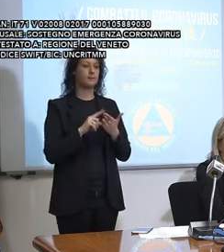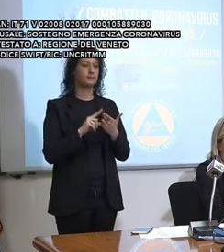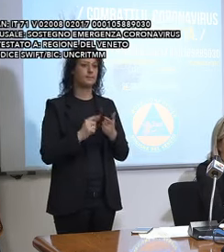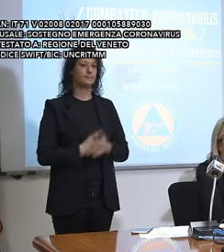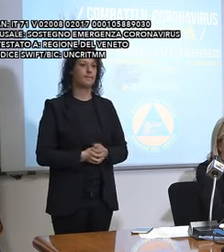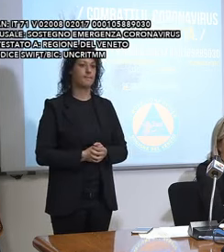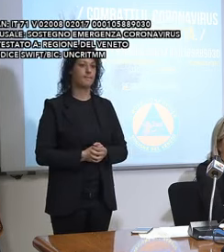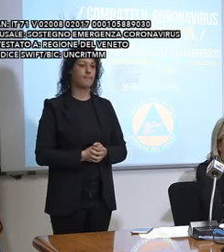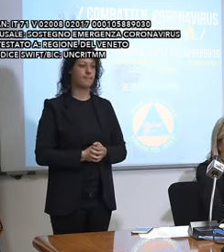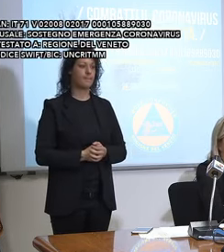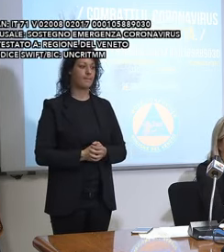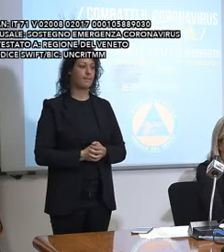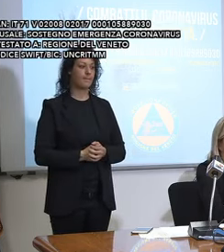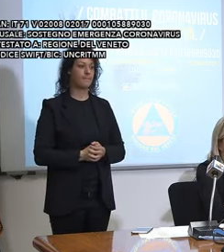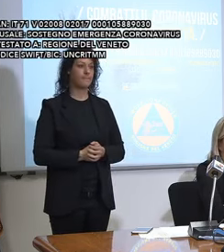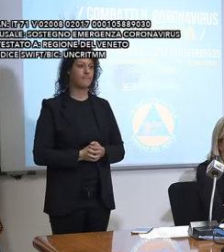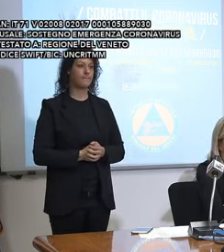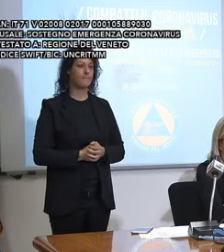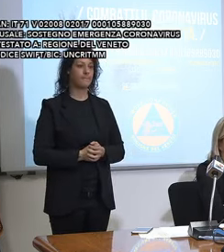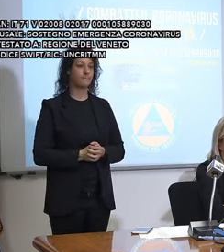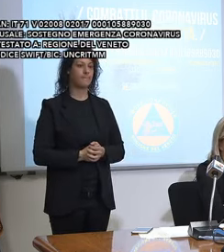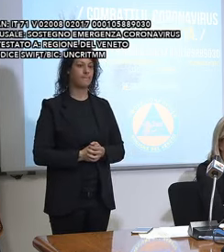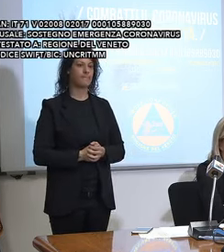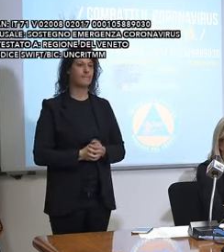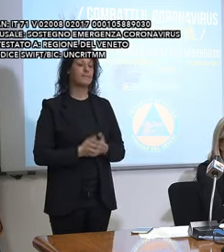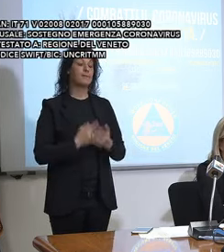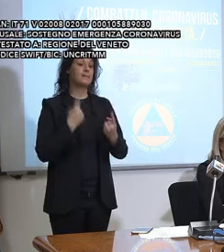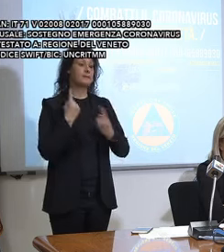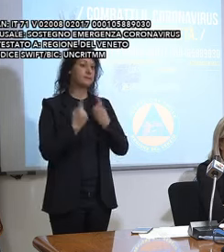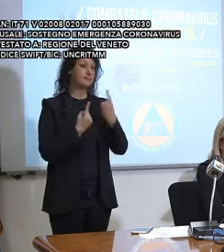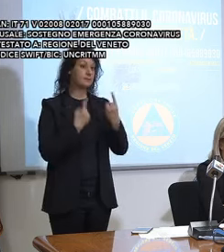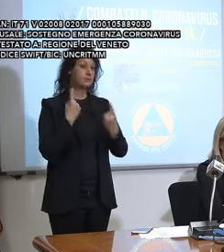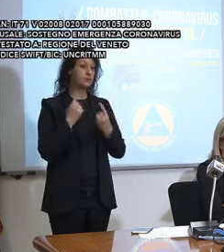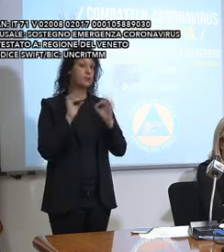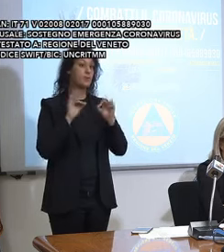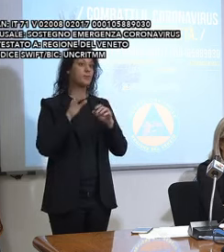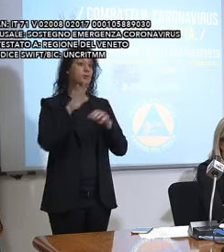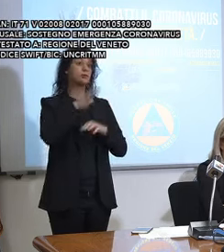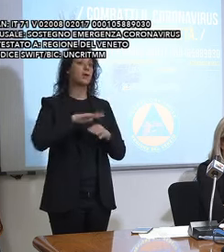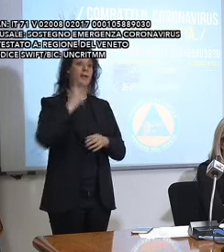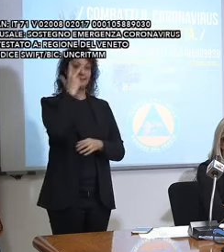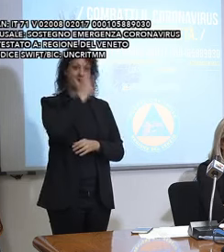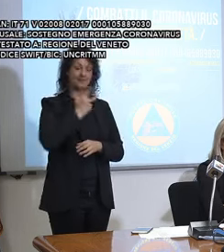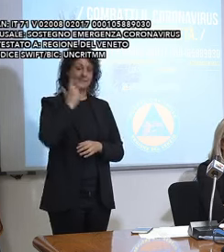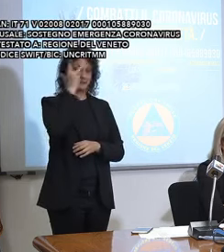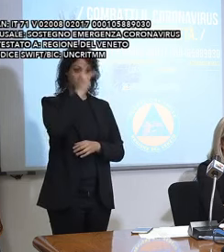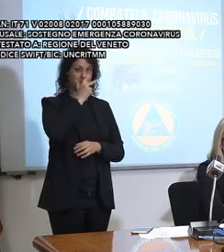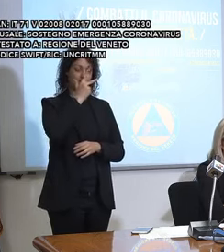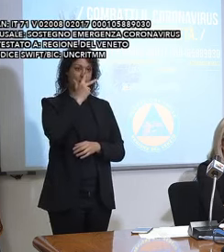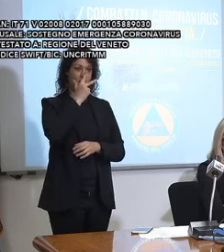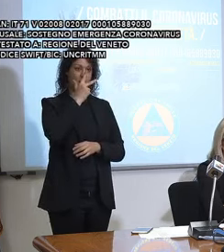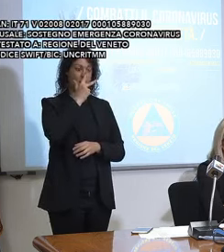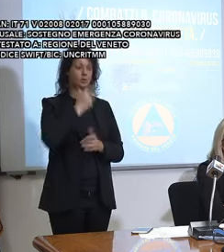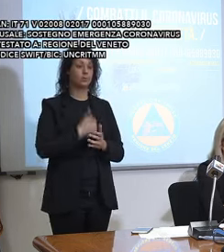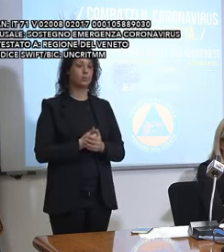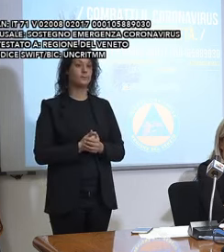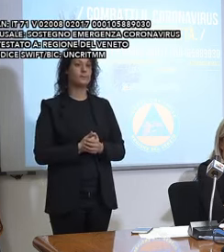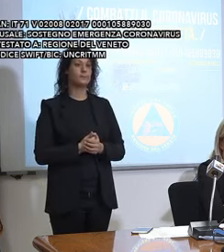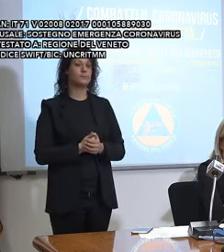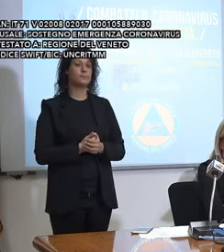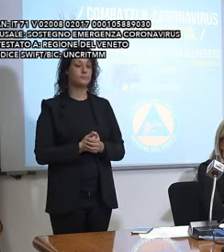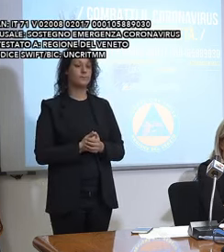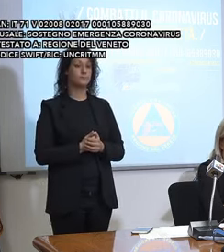una delle situazioni un po' più forti nel Trevigiano, quindi che sono state contemporanee